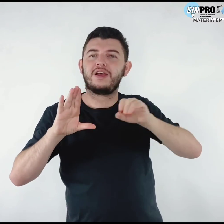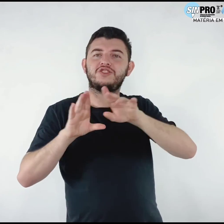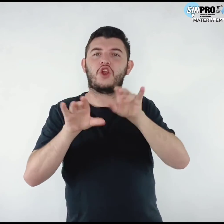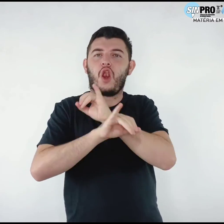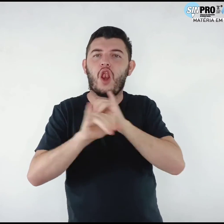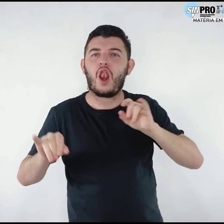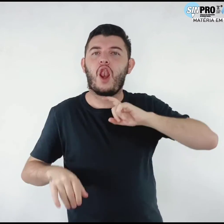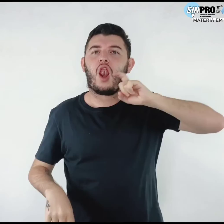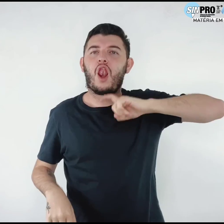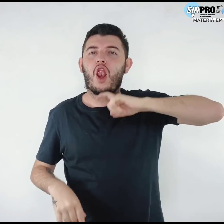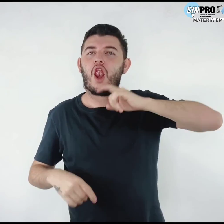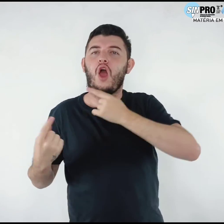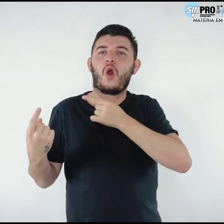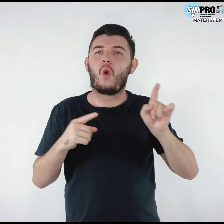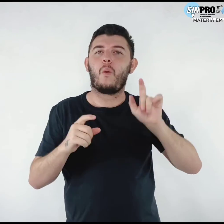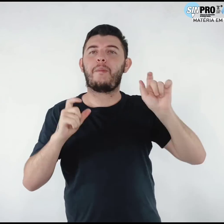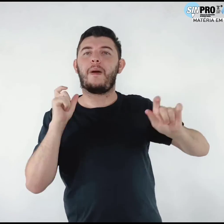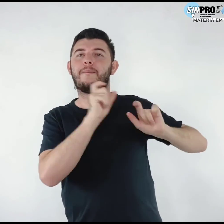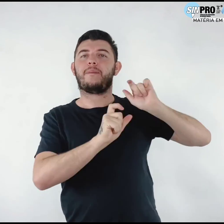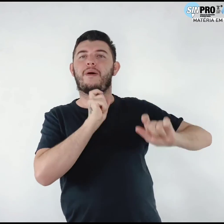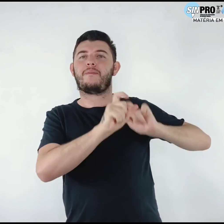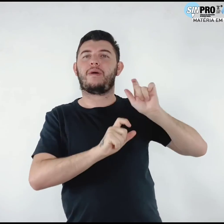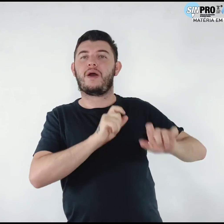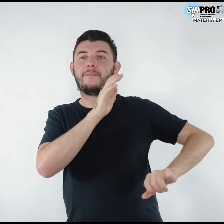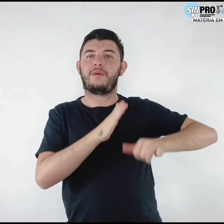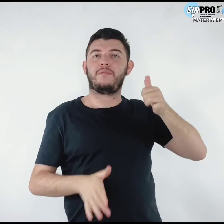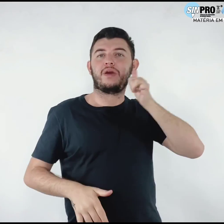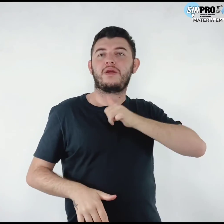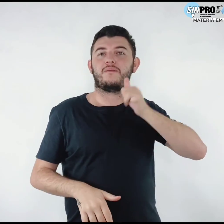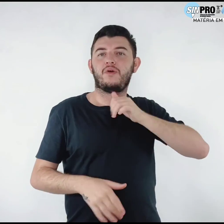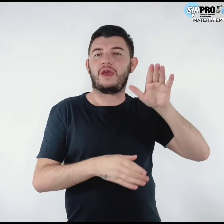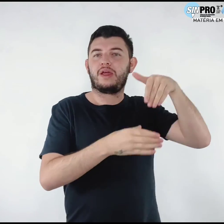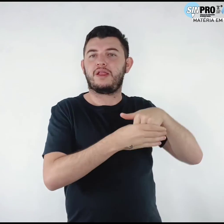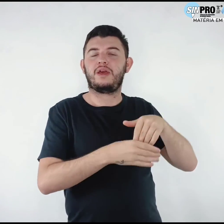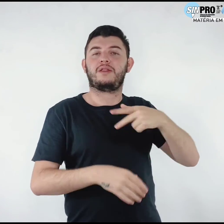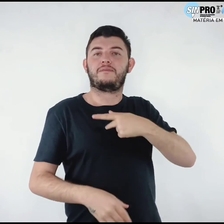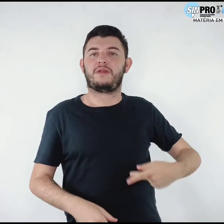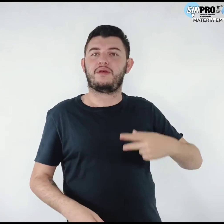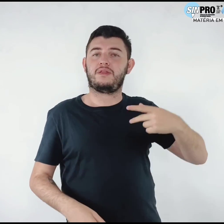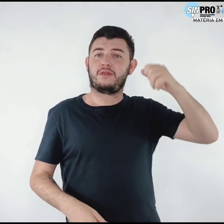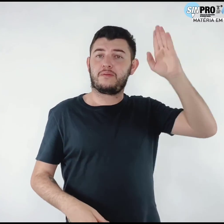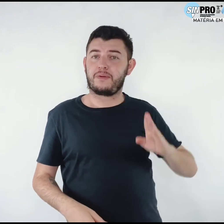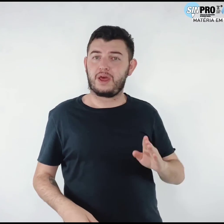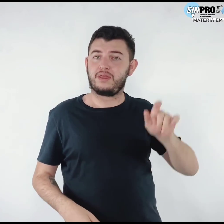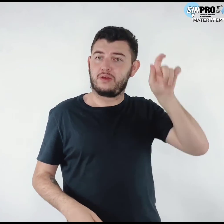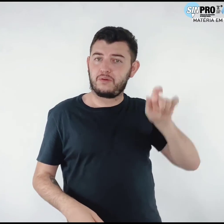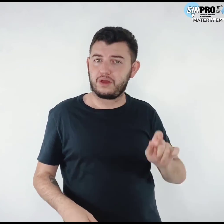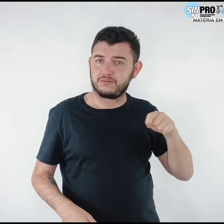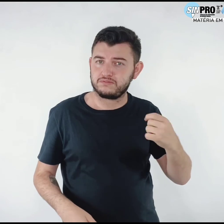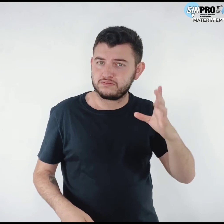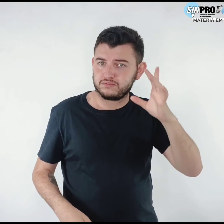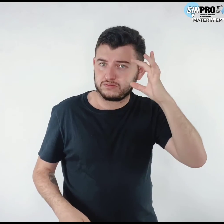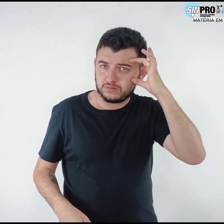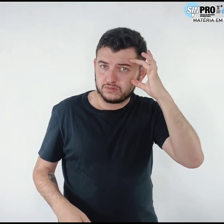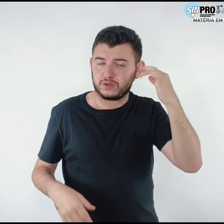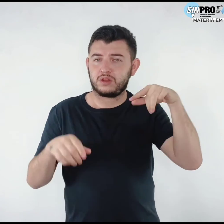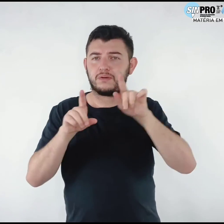mulher eleita presidente da República no Brasil, contra a distribuição da renda do país com toda